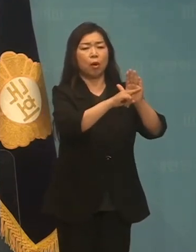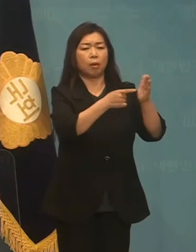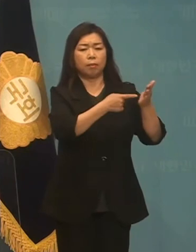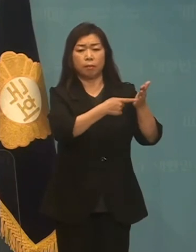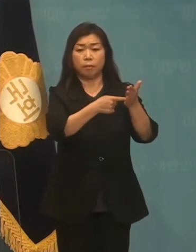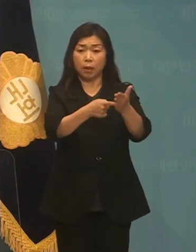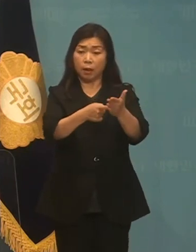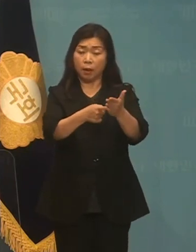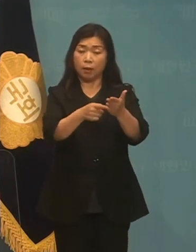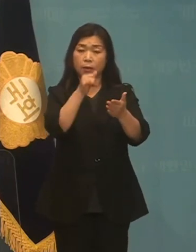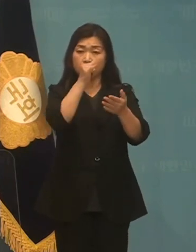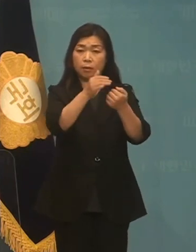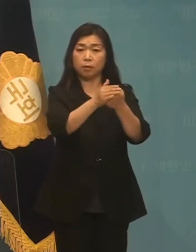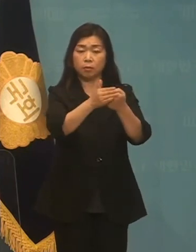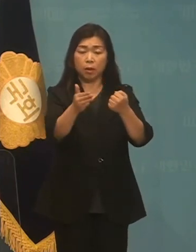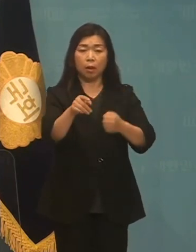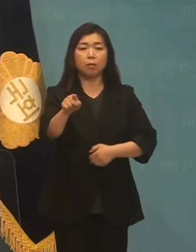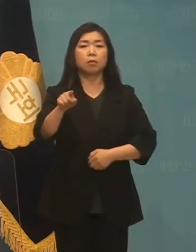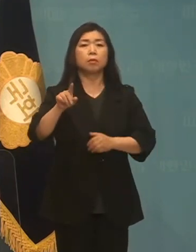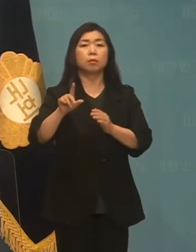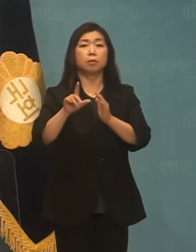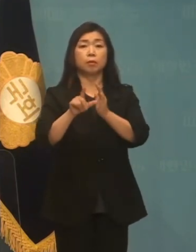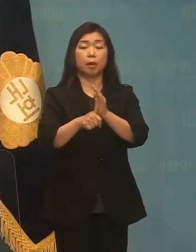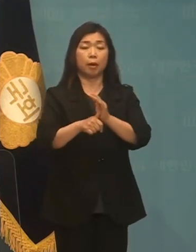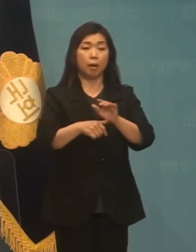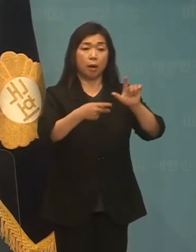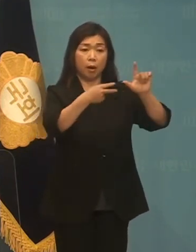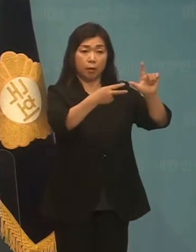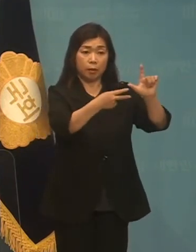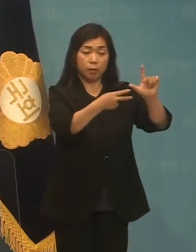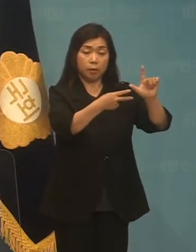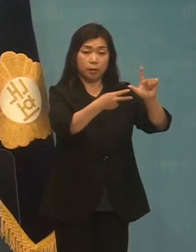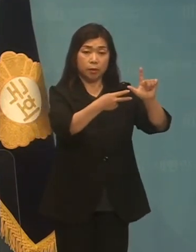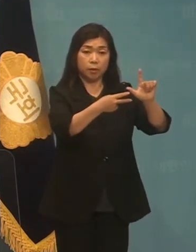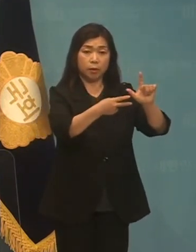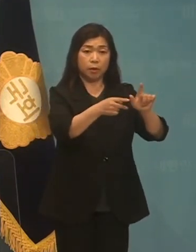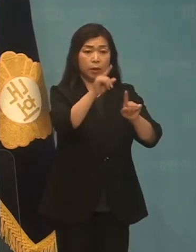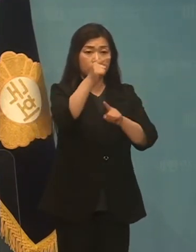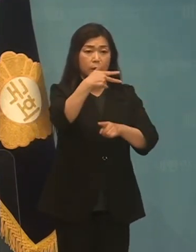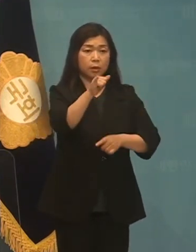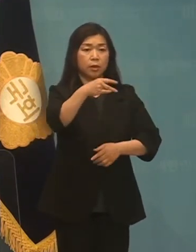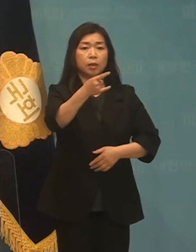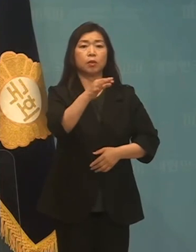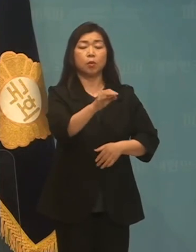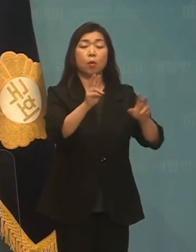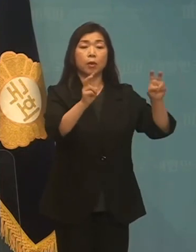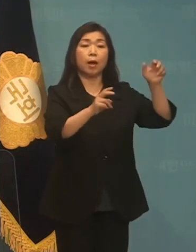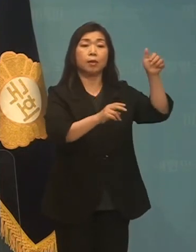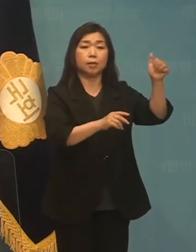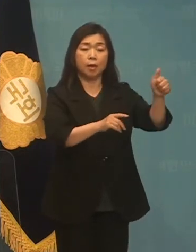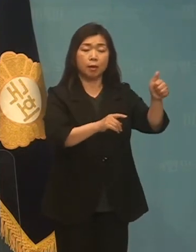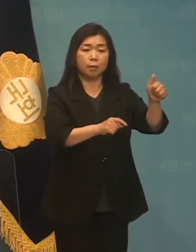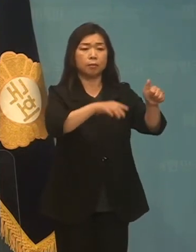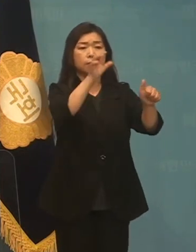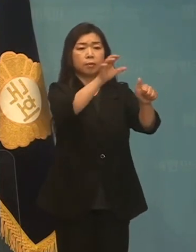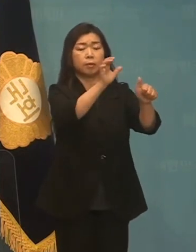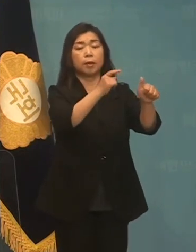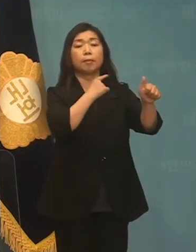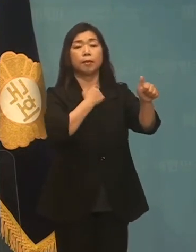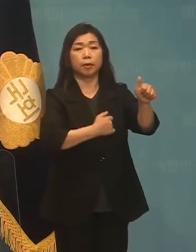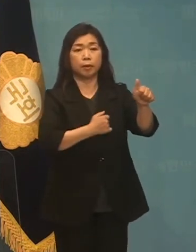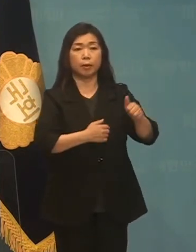의견을 피력하면서 당시 LH 이지송 사장을 질타한